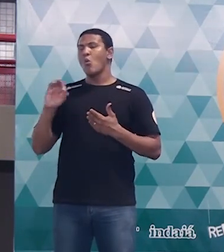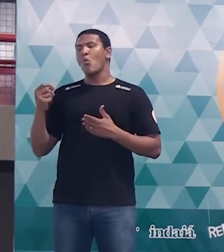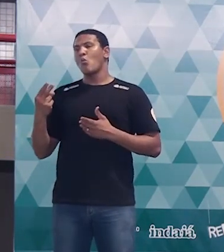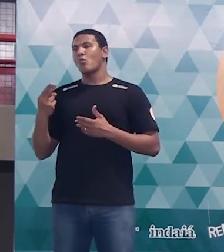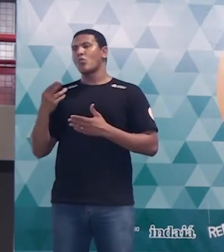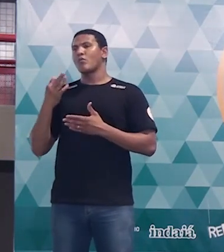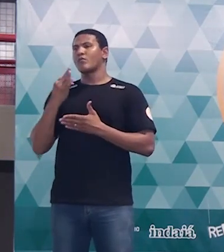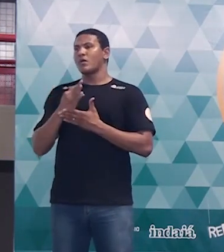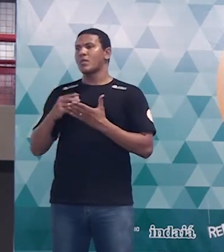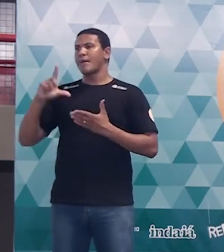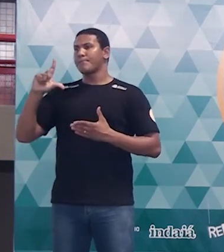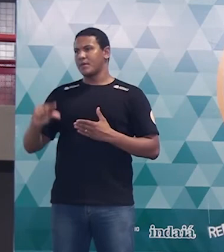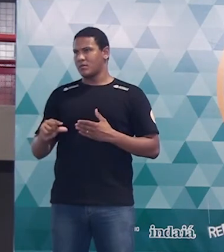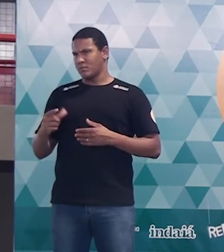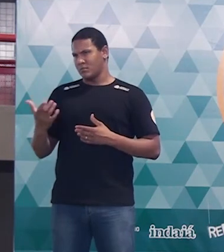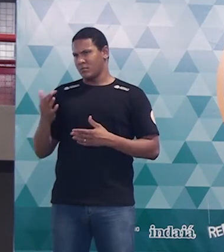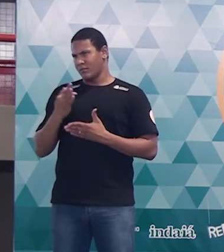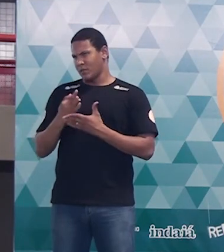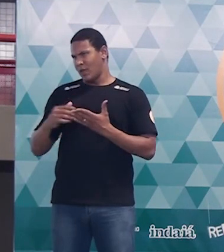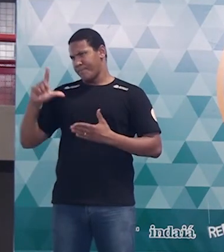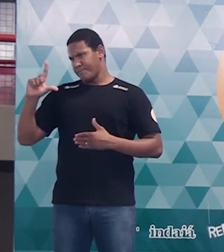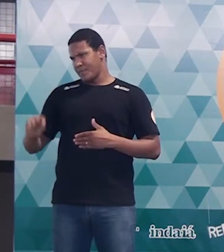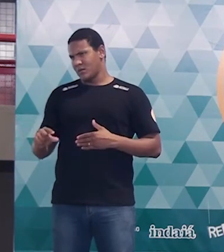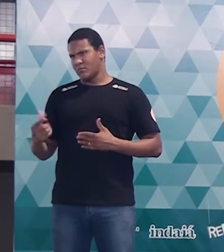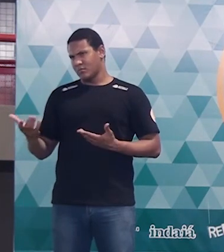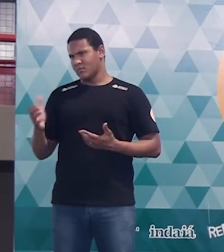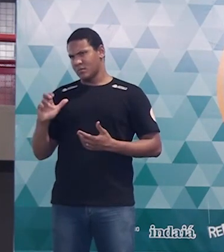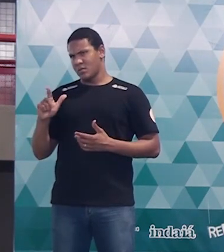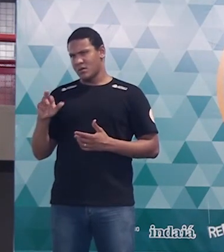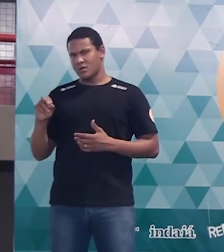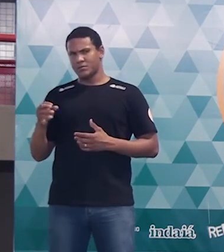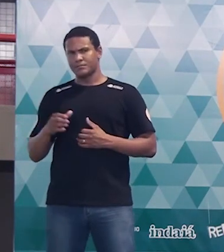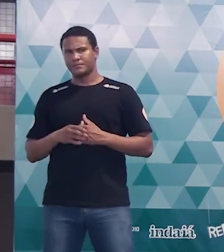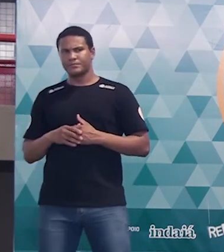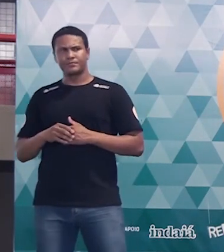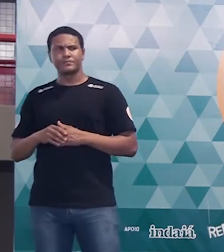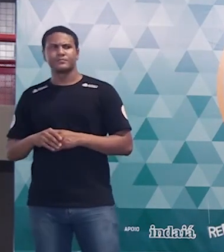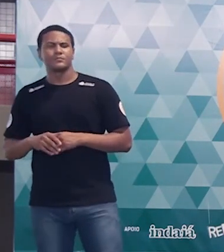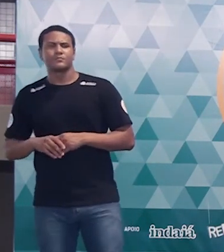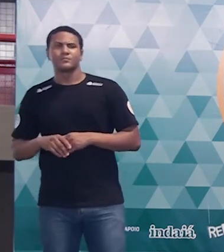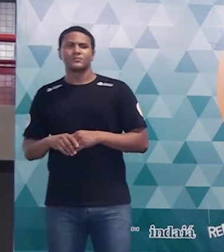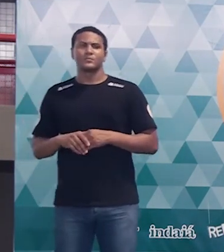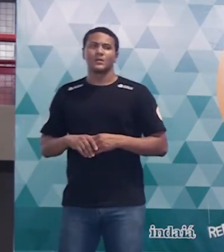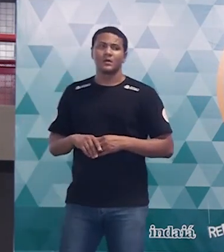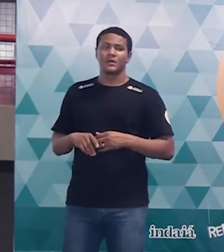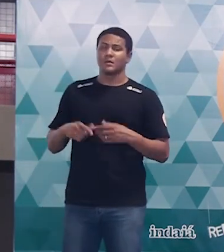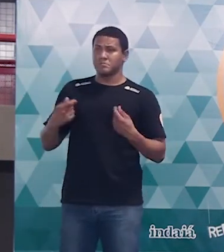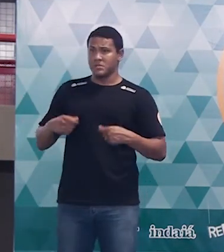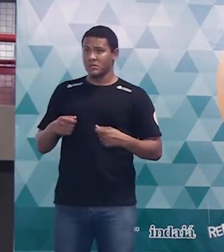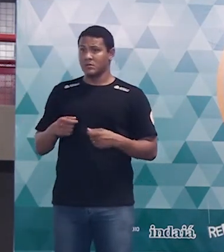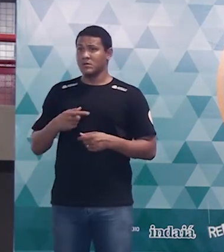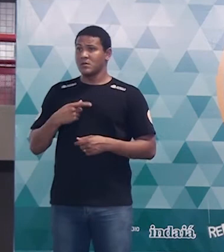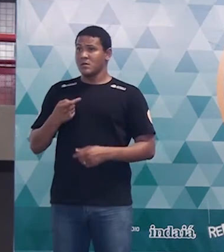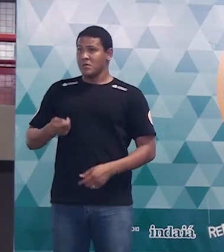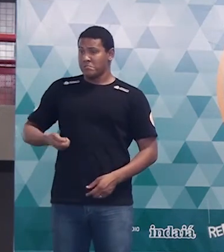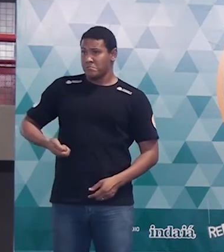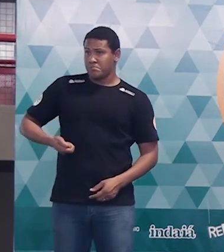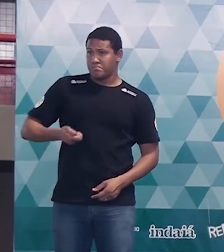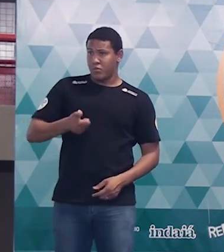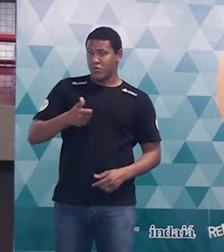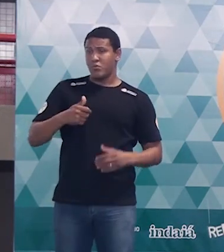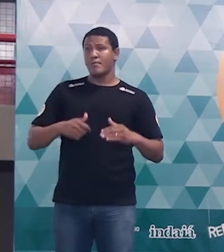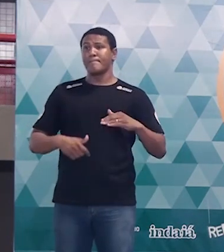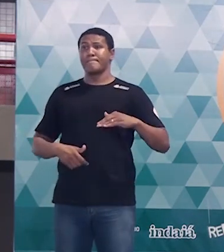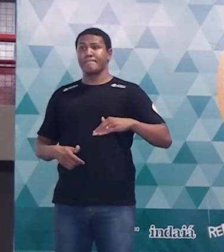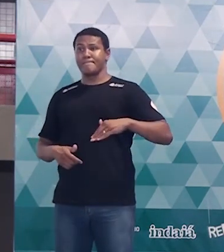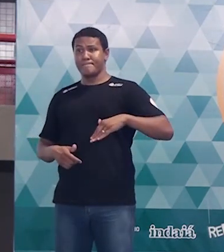menos? Quem faltar menos, confere isso. Então vai dizer o quê? Vai ganhar mais dinheiro no bônus quem